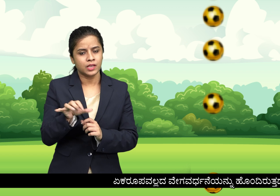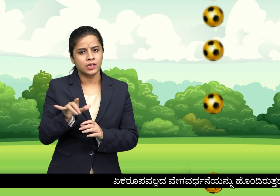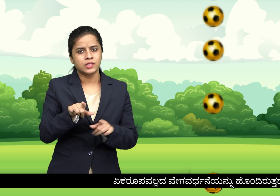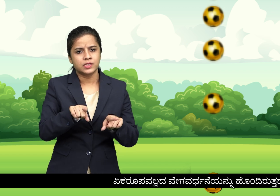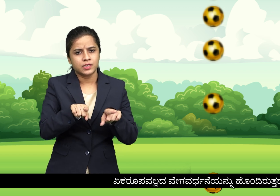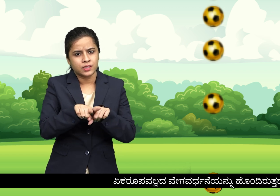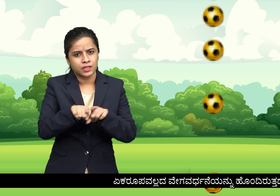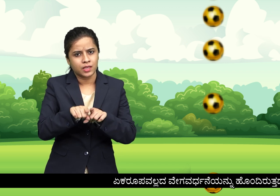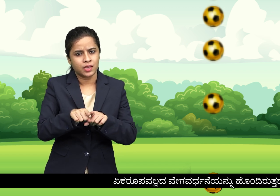ಹೊಂದಿರುತ್ತೆ.